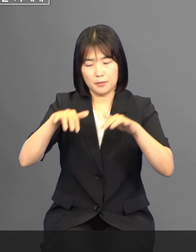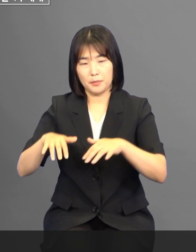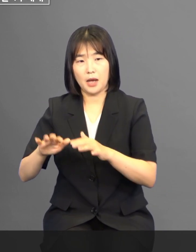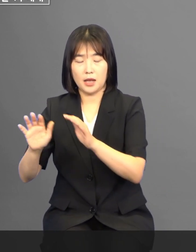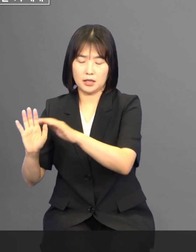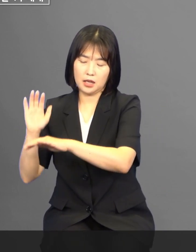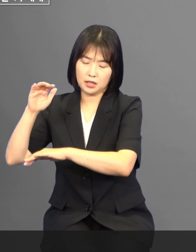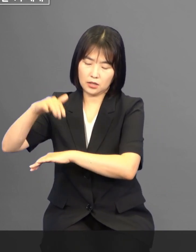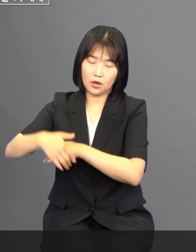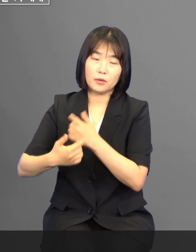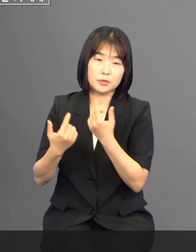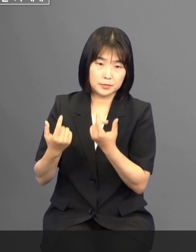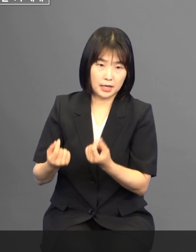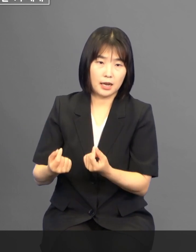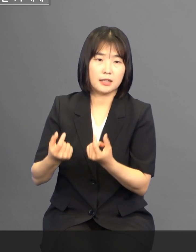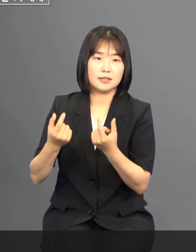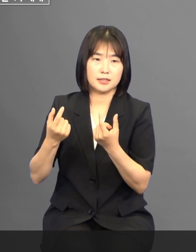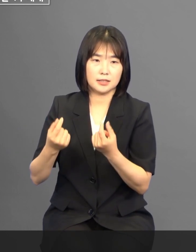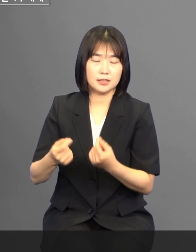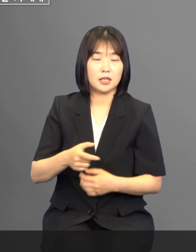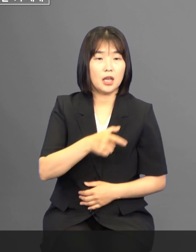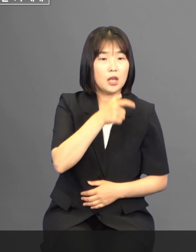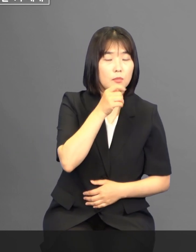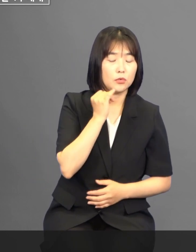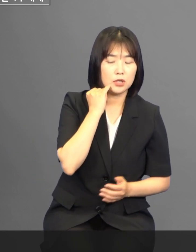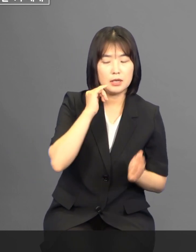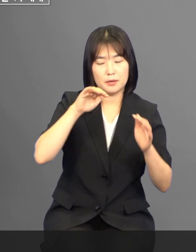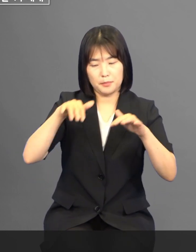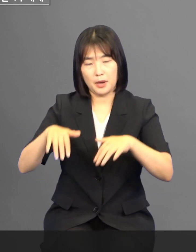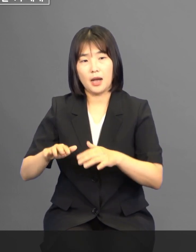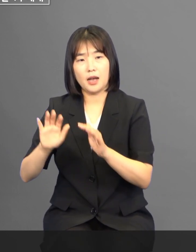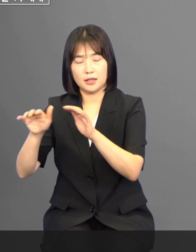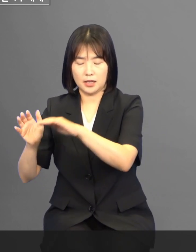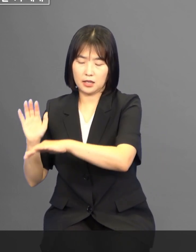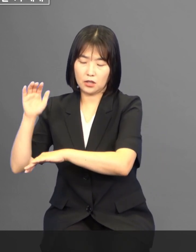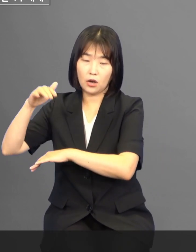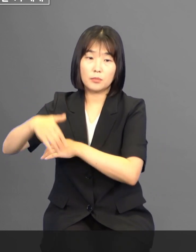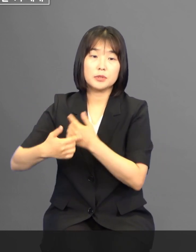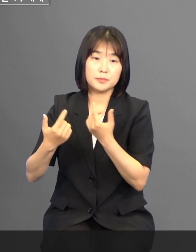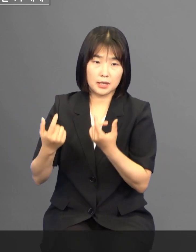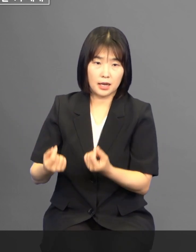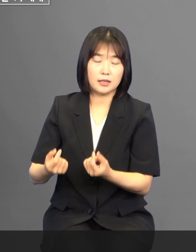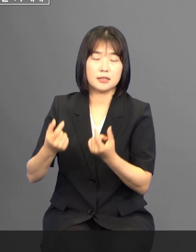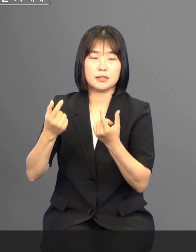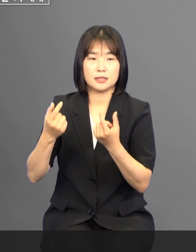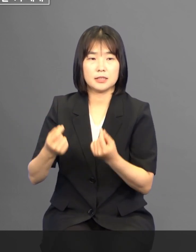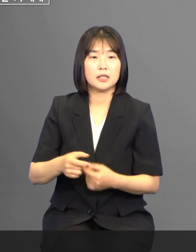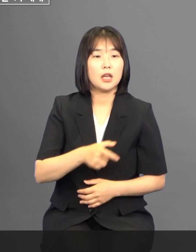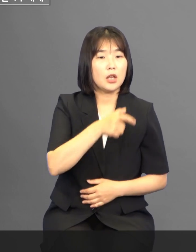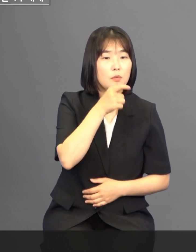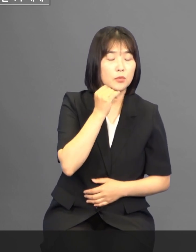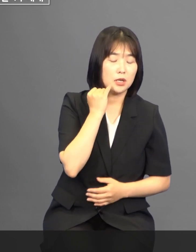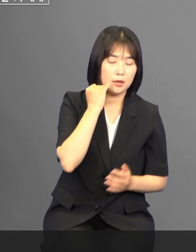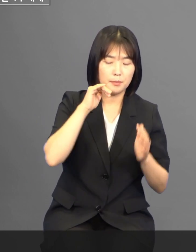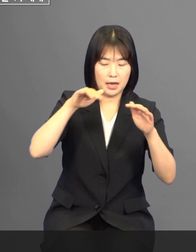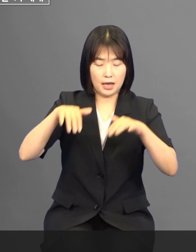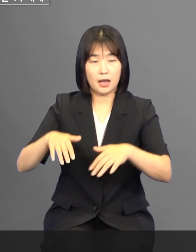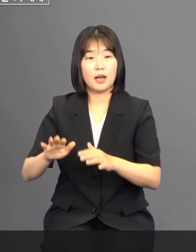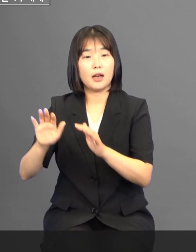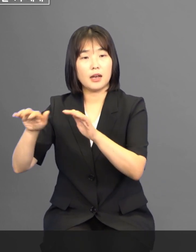물이 바다 덮음같이, 물이 바다 덮음같이,